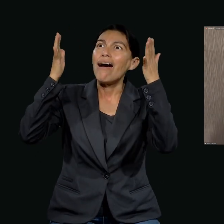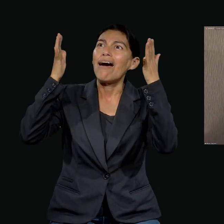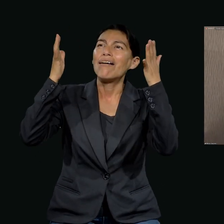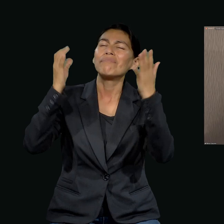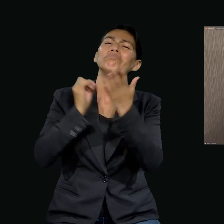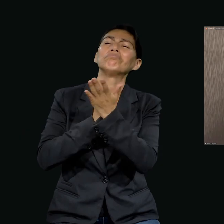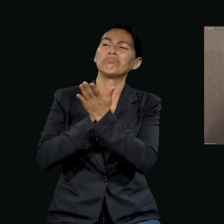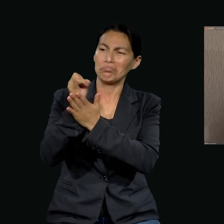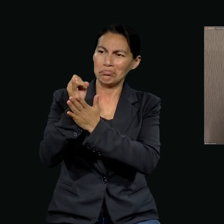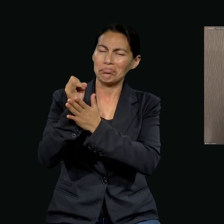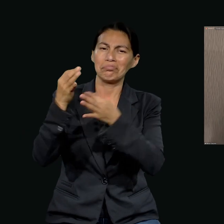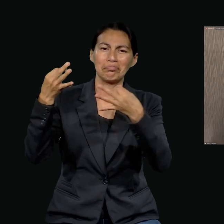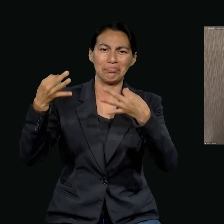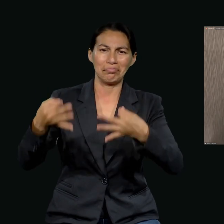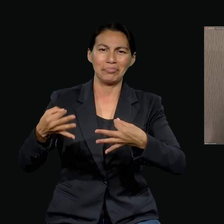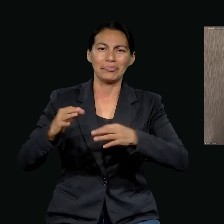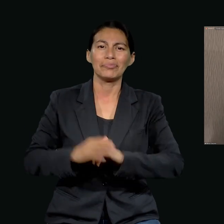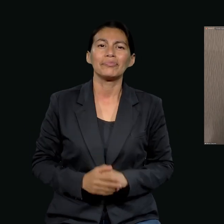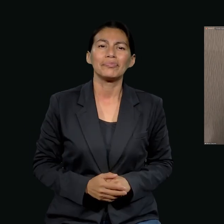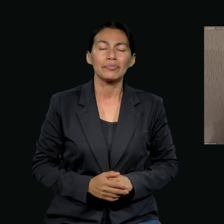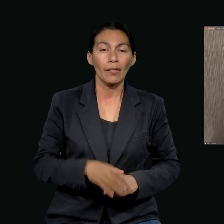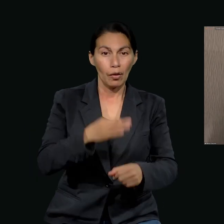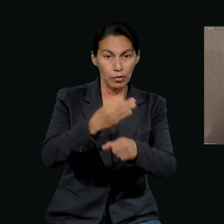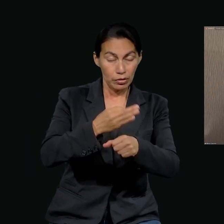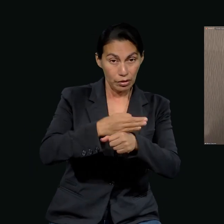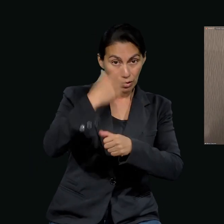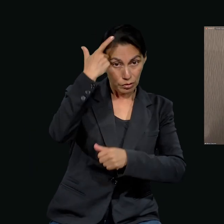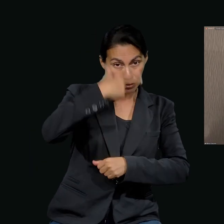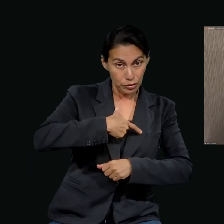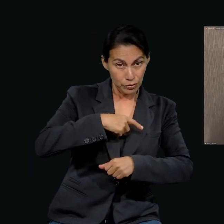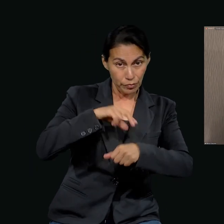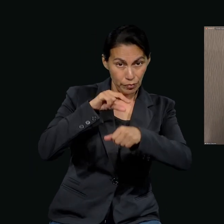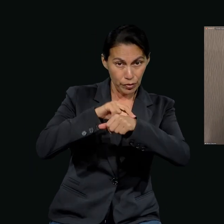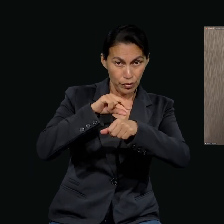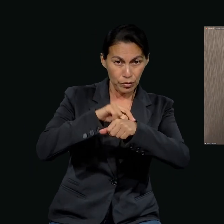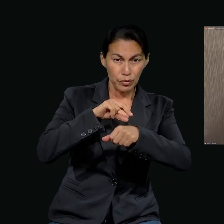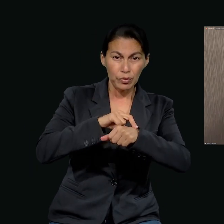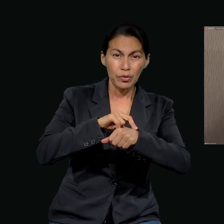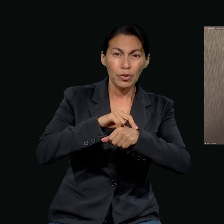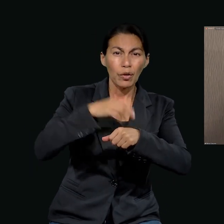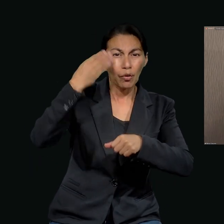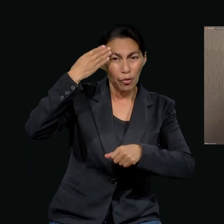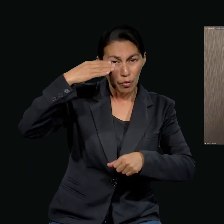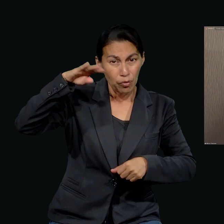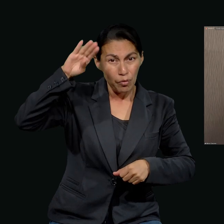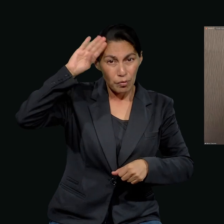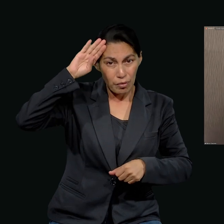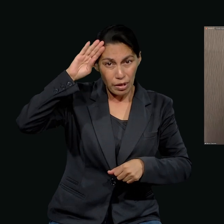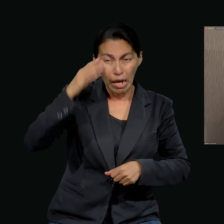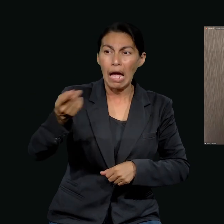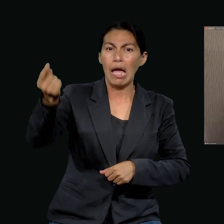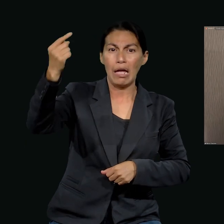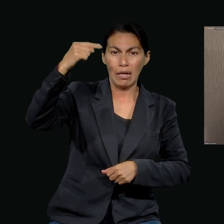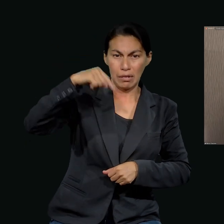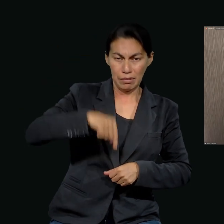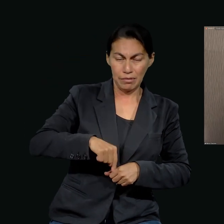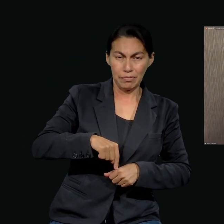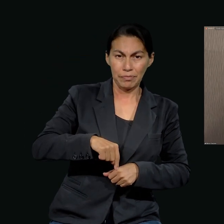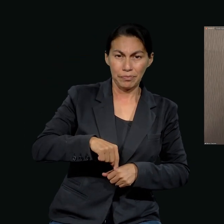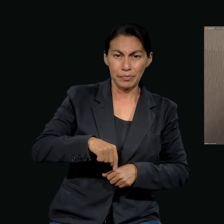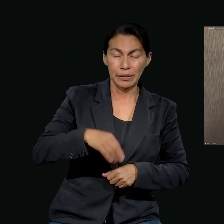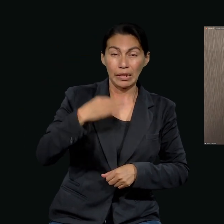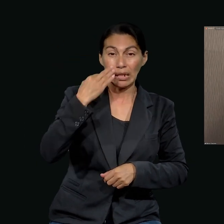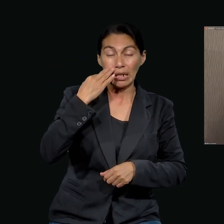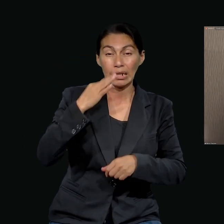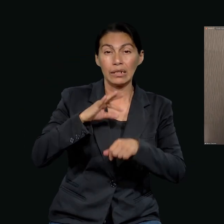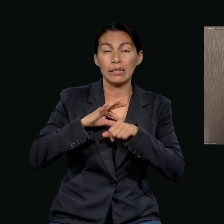Esta noche tenemos a un médico de Cuba que viene al